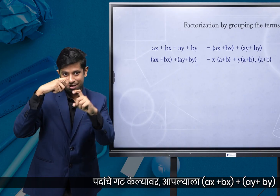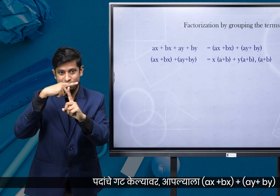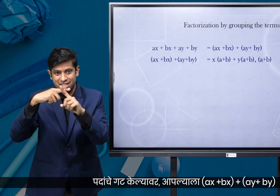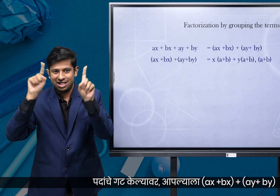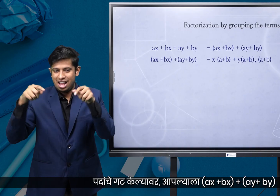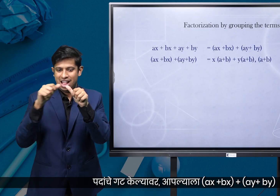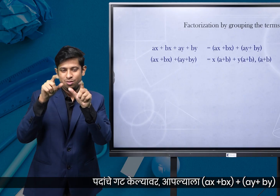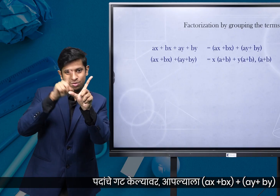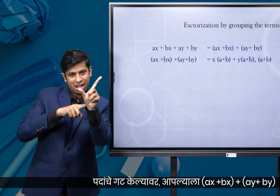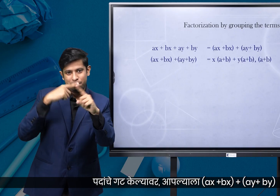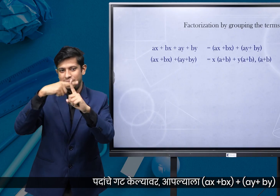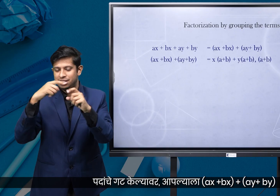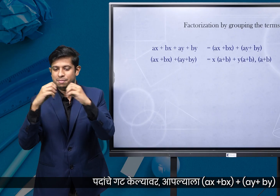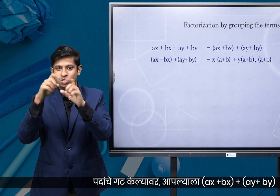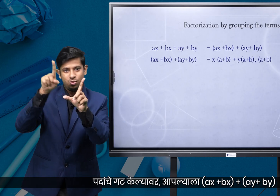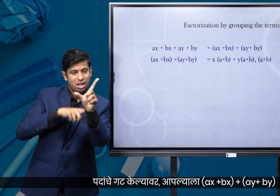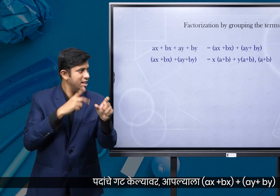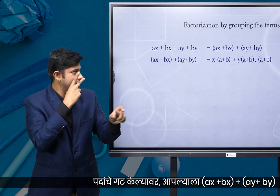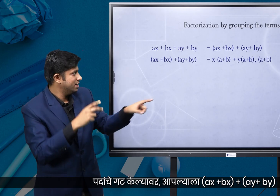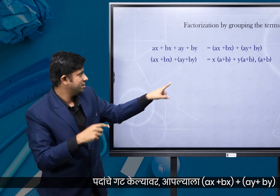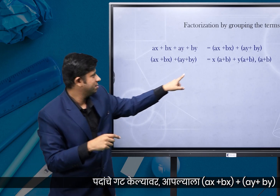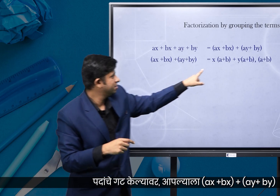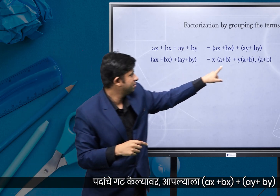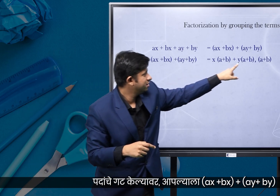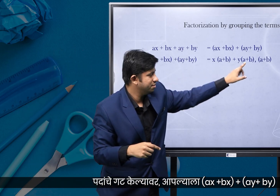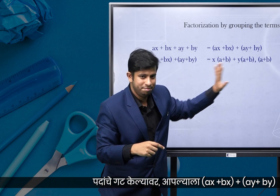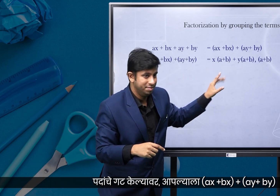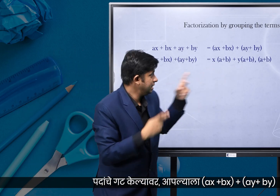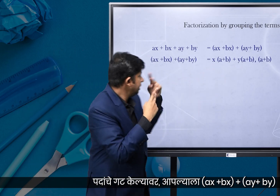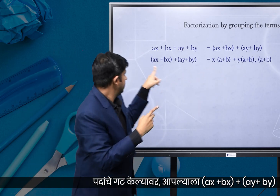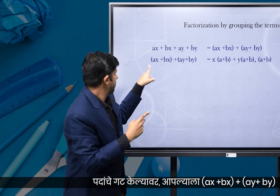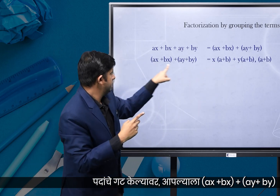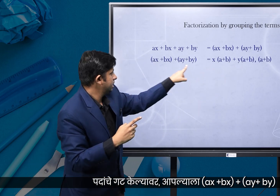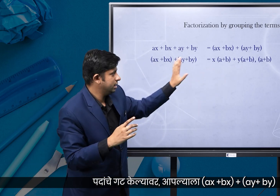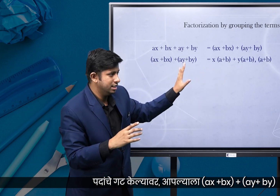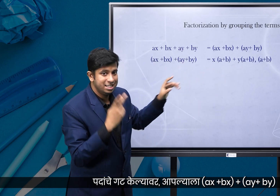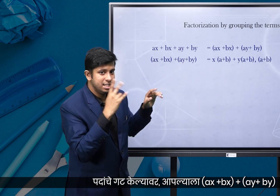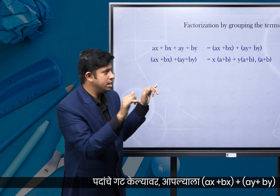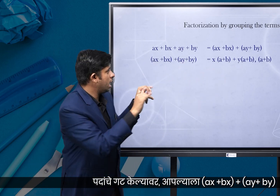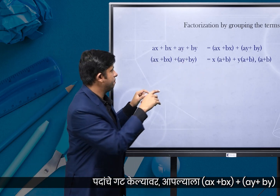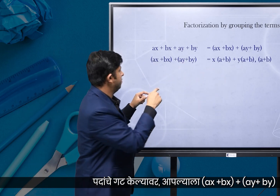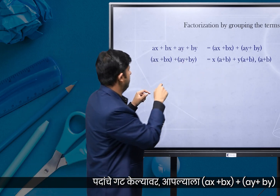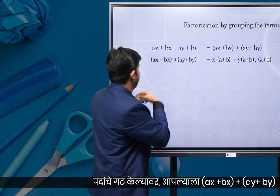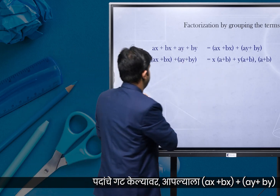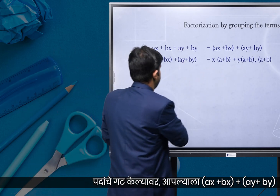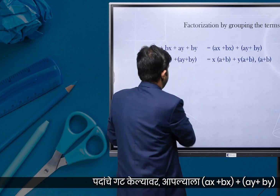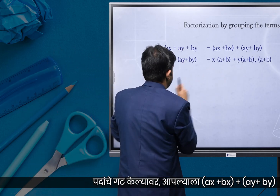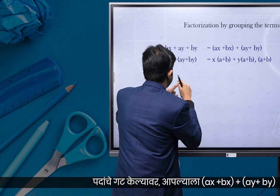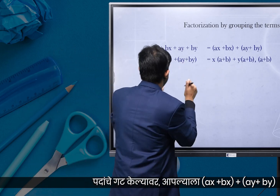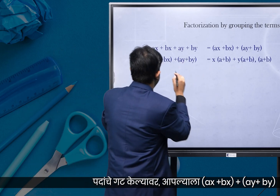ax अधिक bx कंस बंद अधिक दुसऱ्या कंसामध्ये ay अधिक by